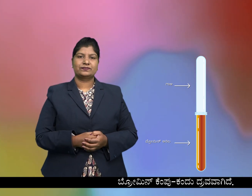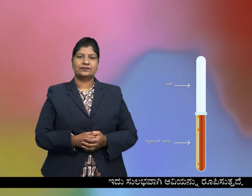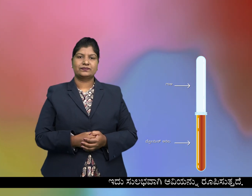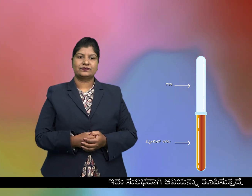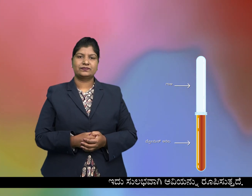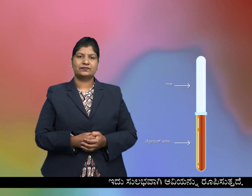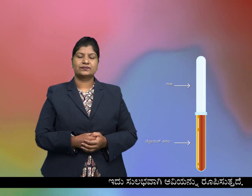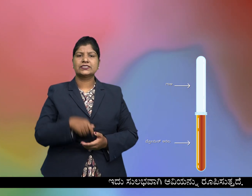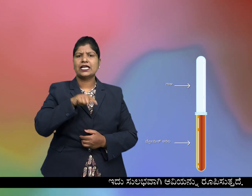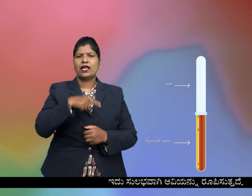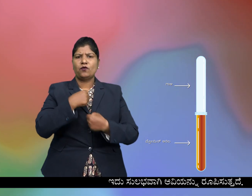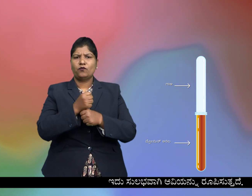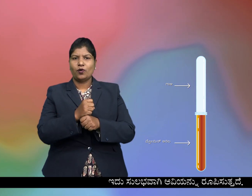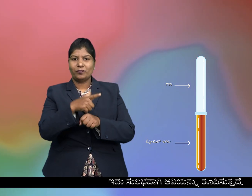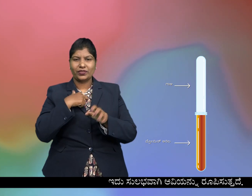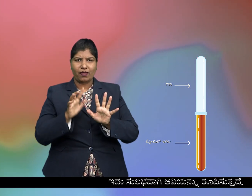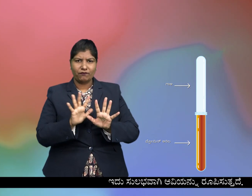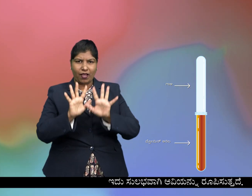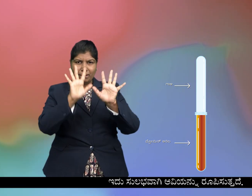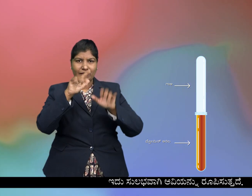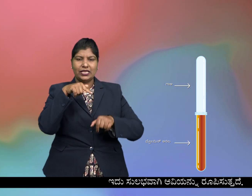ಇದು ಸುಲಭವಾಗಿ ಆವಿಯನ್ನ ರೂಪಿಸುತ್ತದೆ.